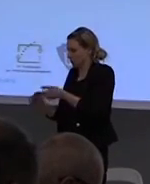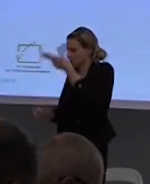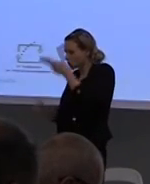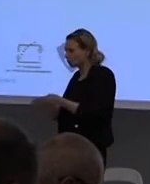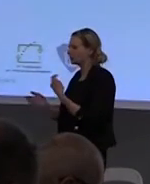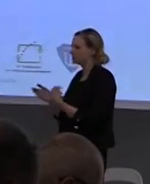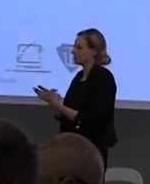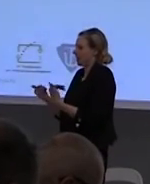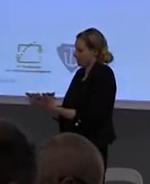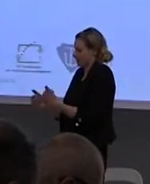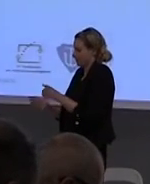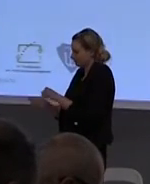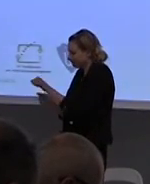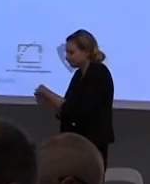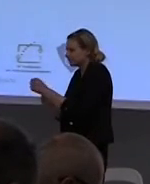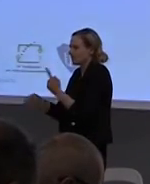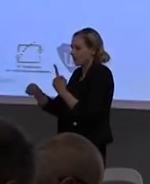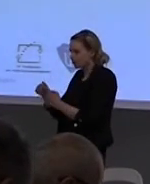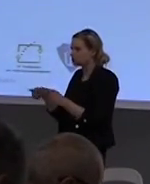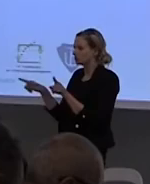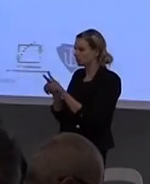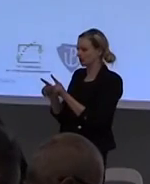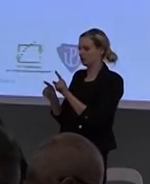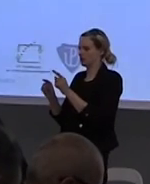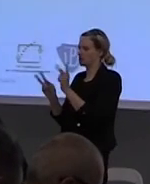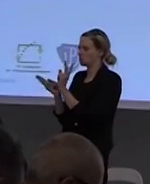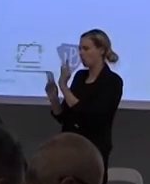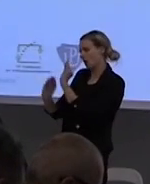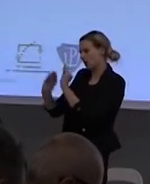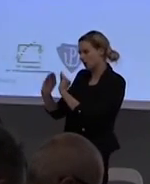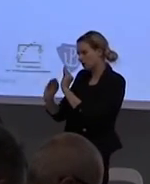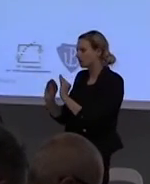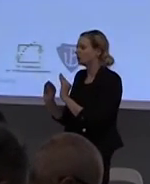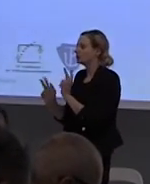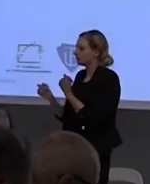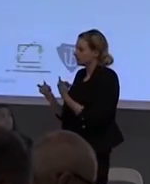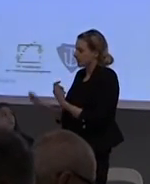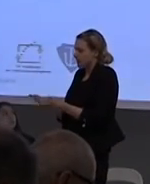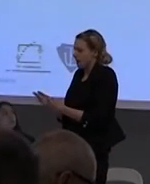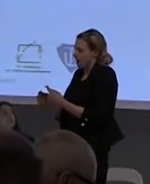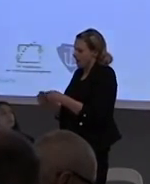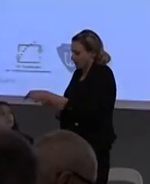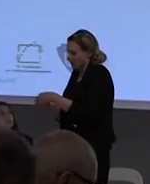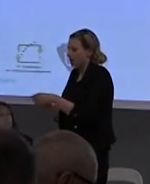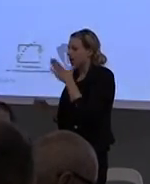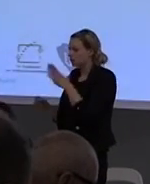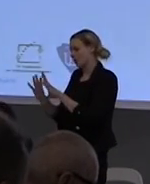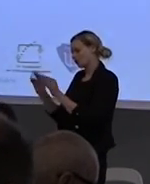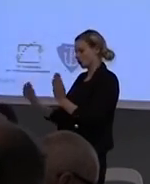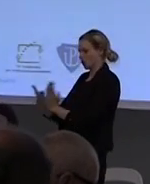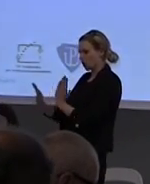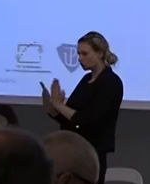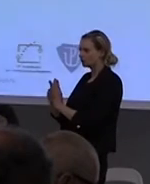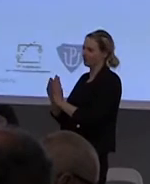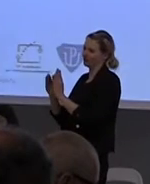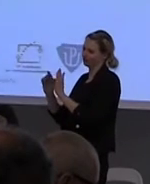tak, jak se upravují do tisku, tak se upravují do podoby e-booku a my už chceme na ty stránky zavěsit ty finální